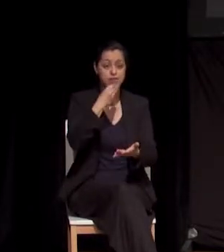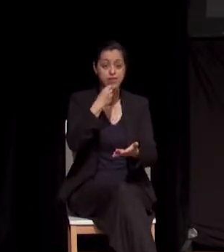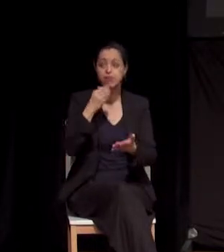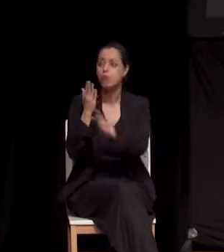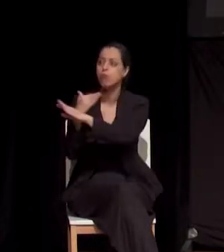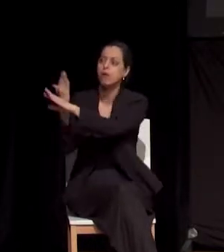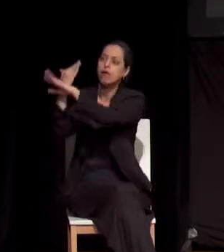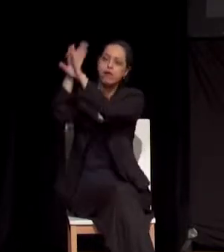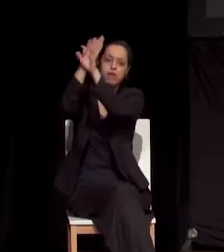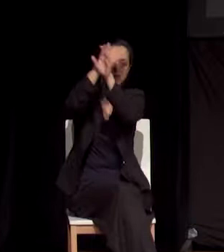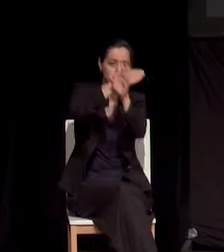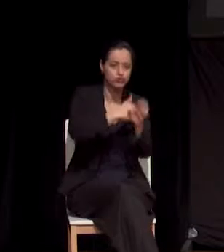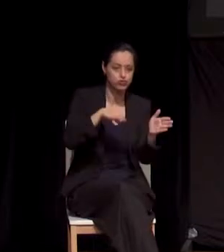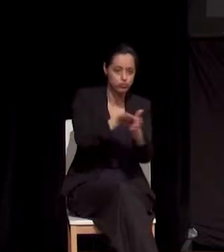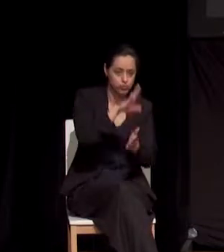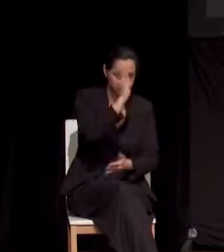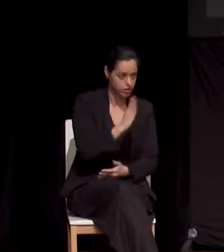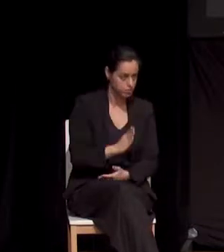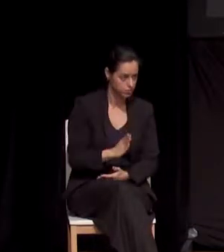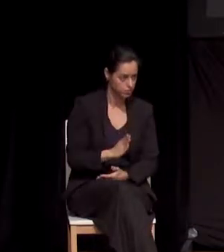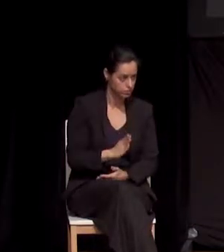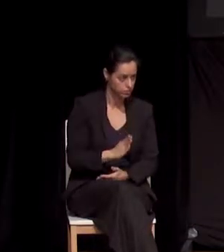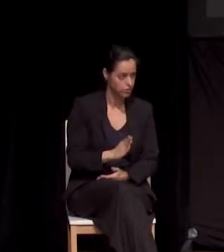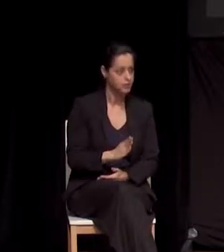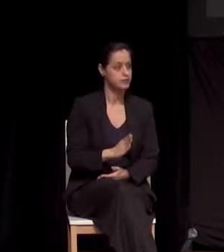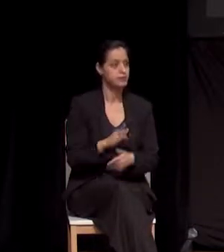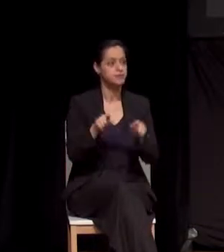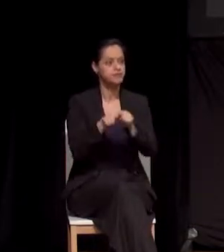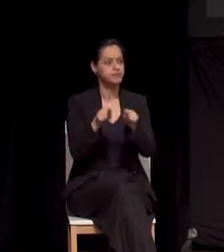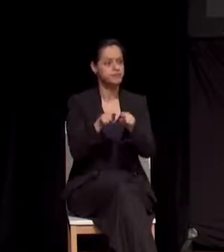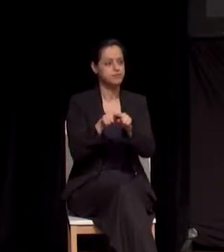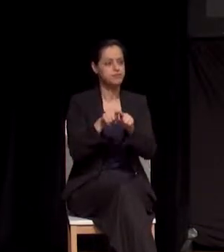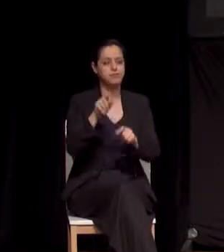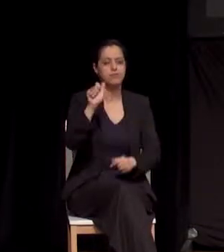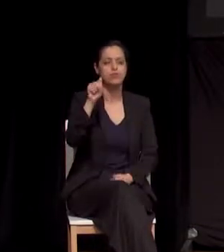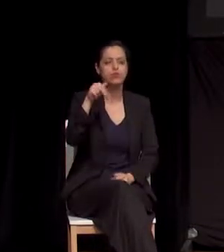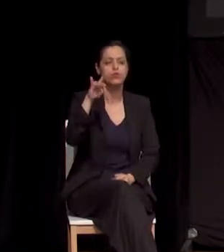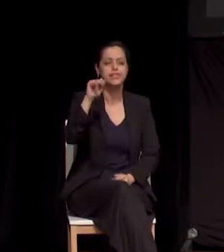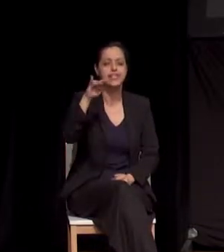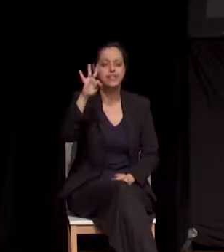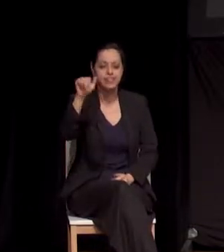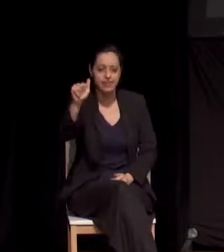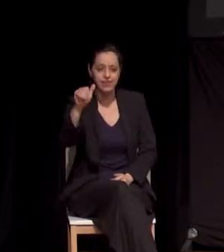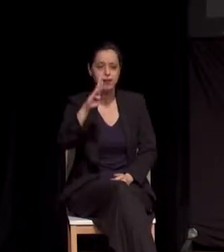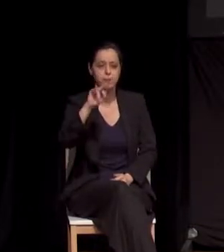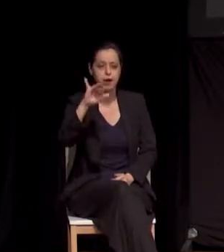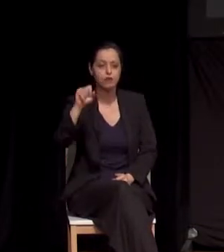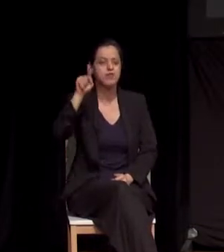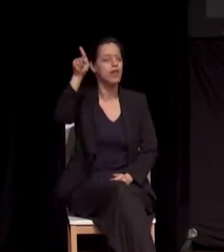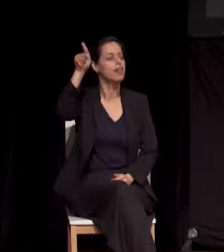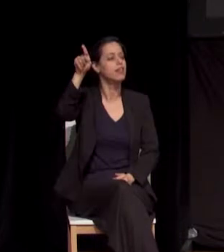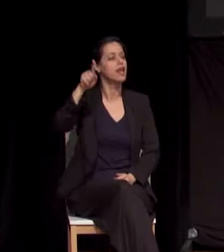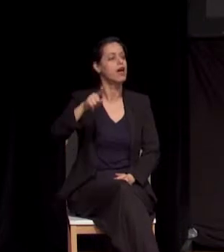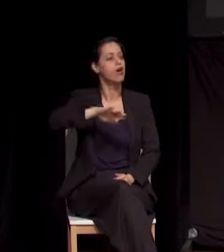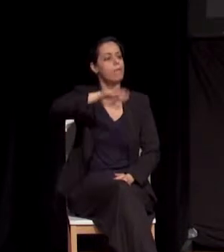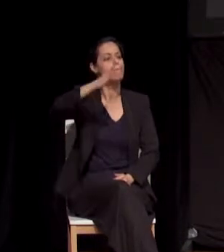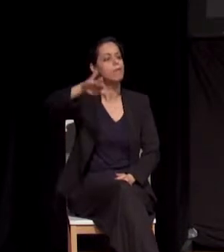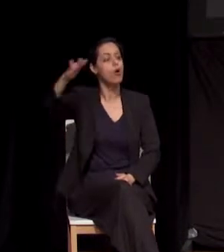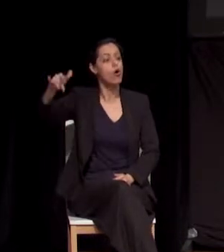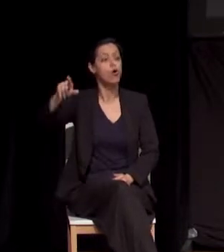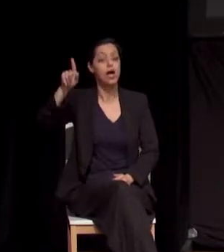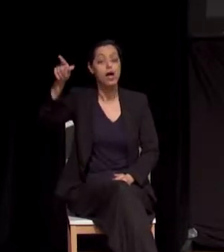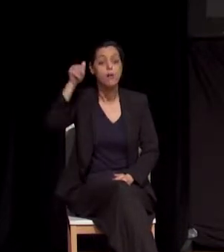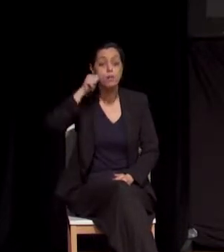terremoto, ali que Antonieta de Barros também, que estava lá no Morro do Mocotó, em Santa Catarina, que matava